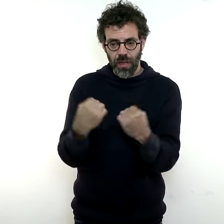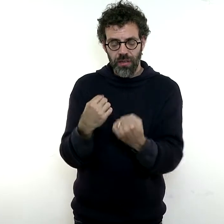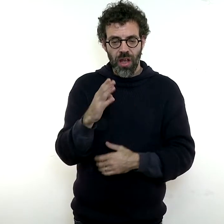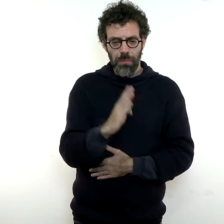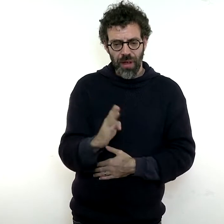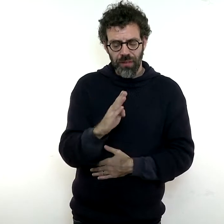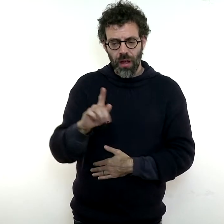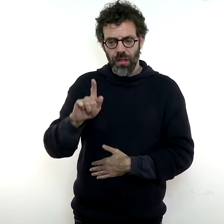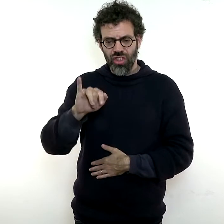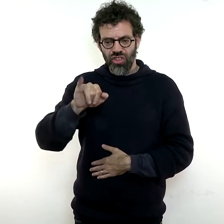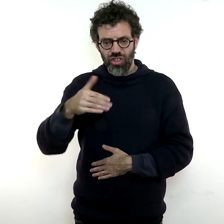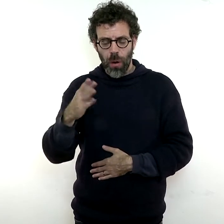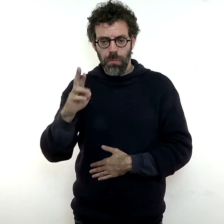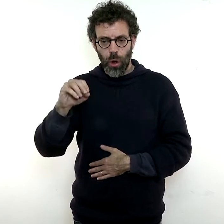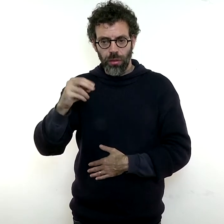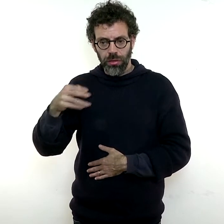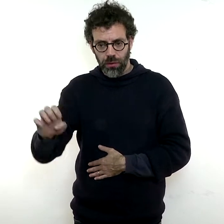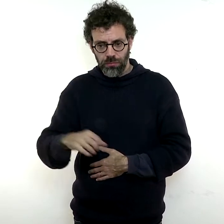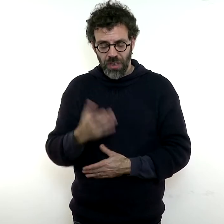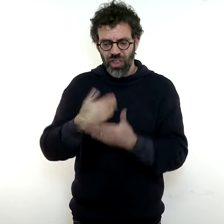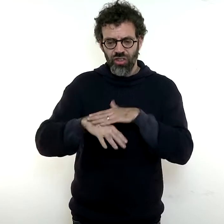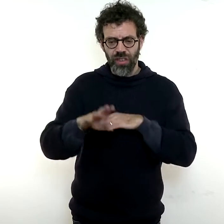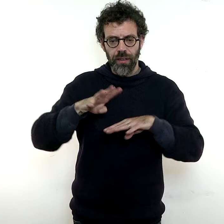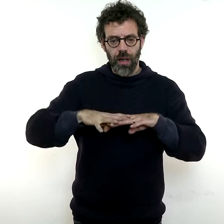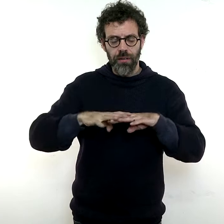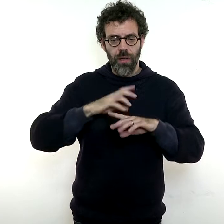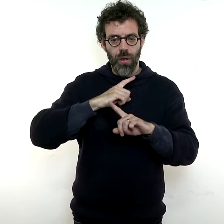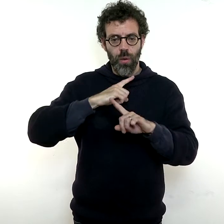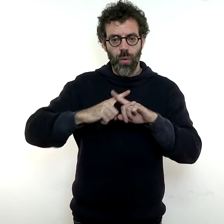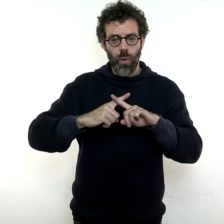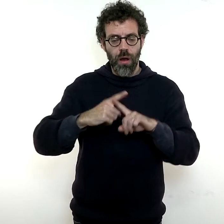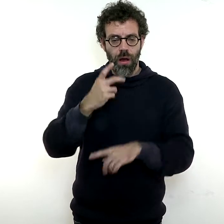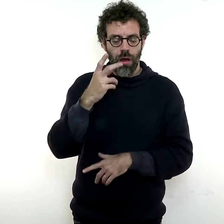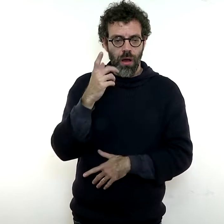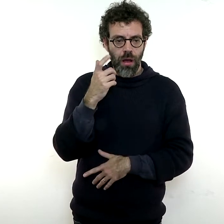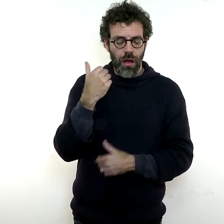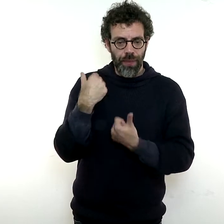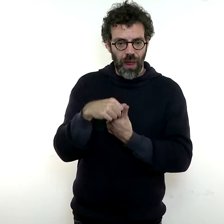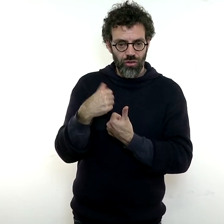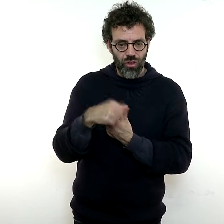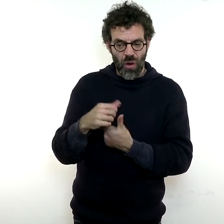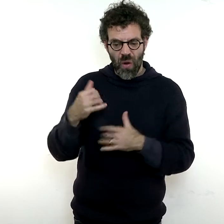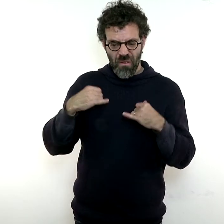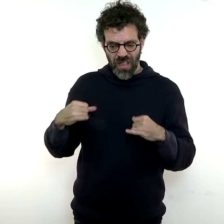à la Croix d'Argent. Terrain qui est abîmé et vestiaires qui sont désuets,